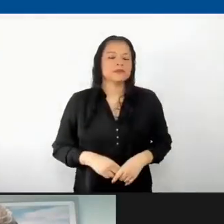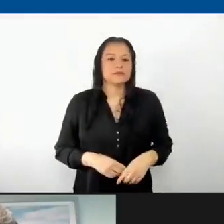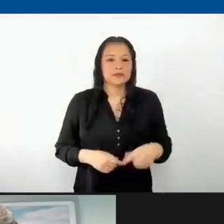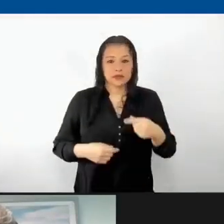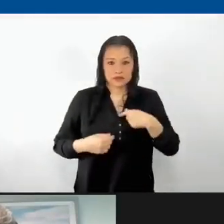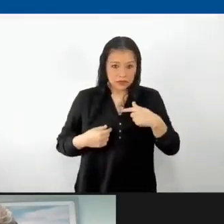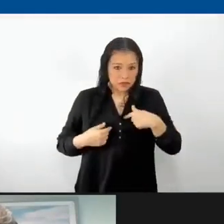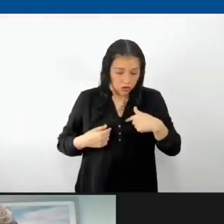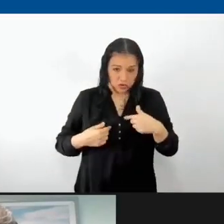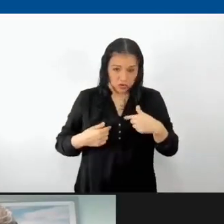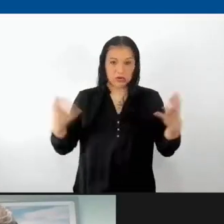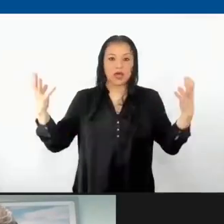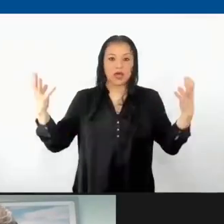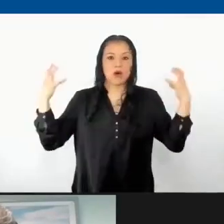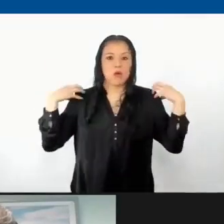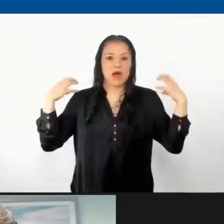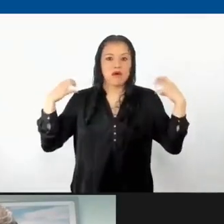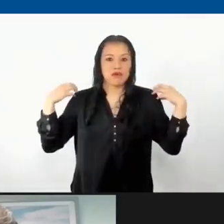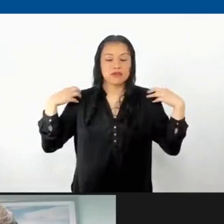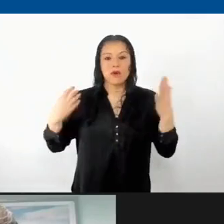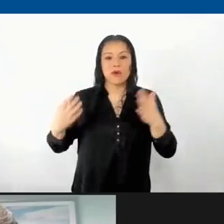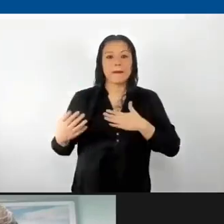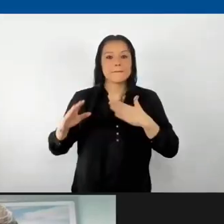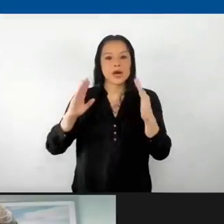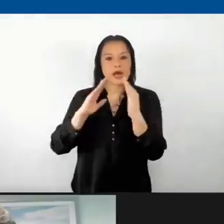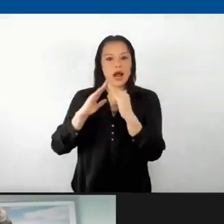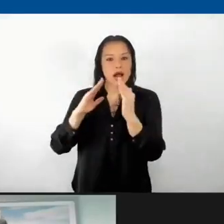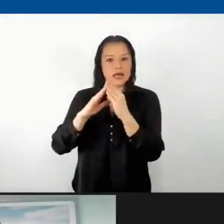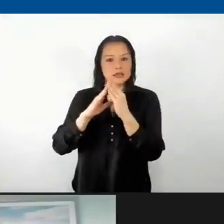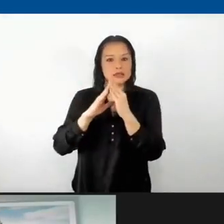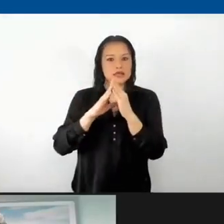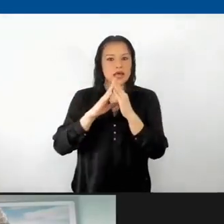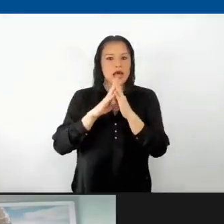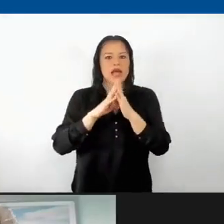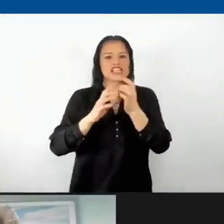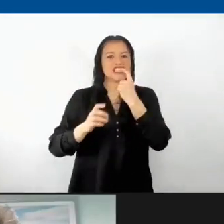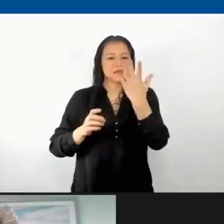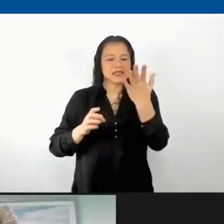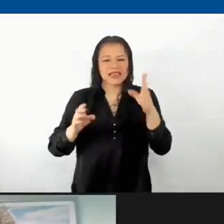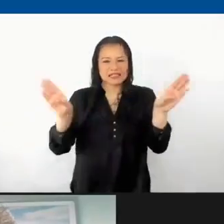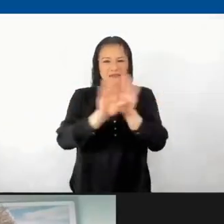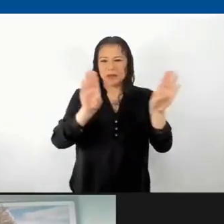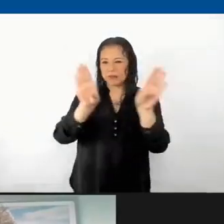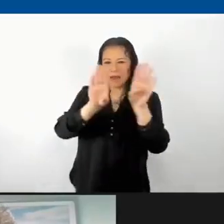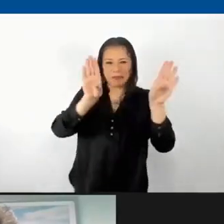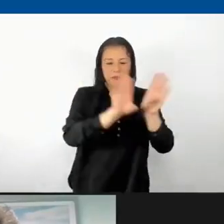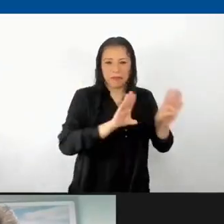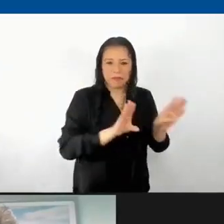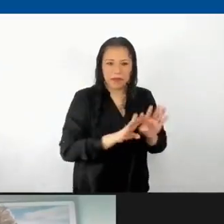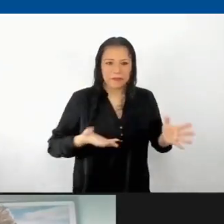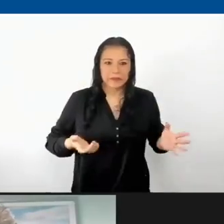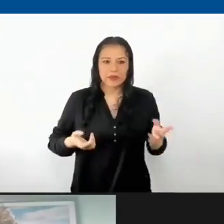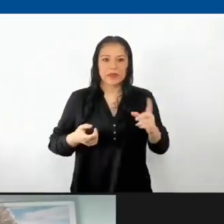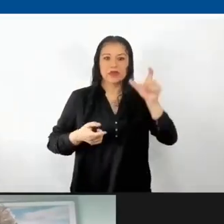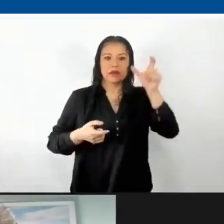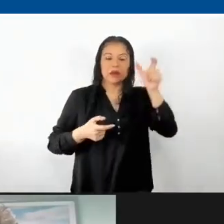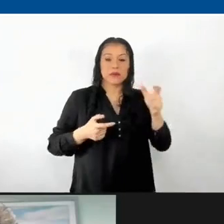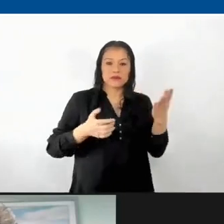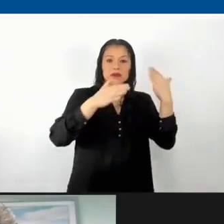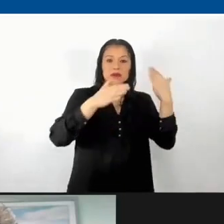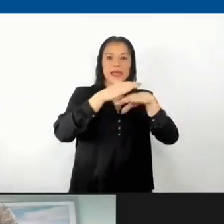una oficina o en mi casa, cerrado a las ventanas, todo, y allí entra un infectado